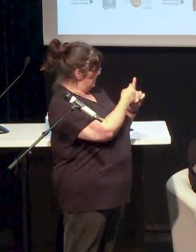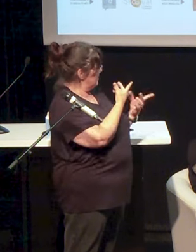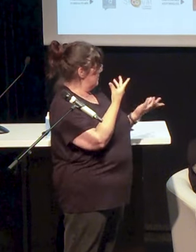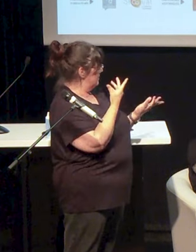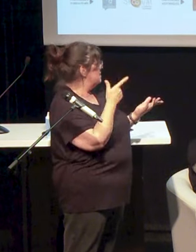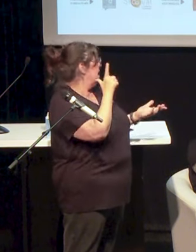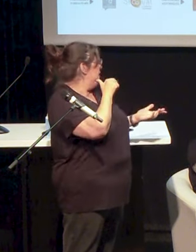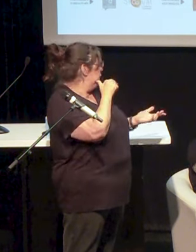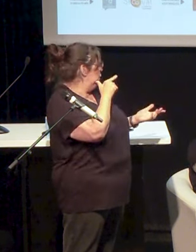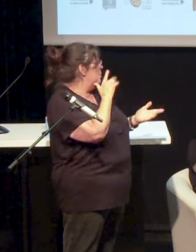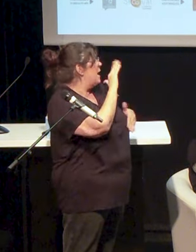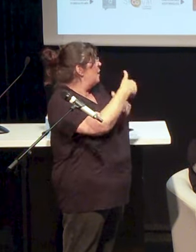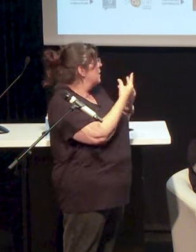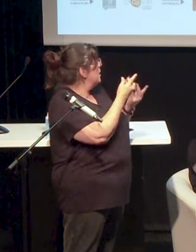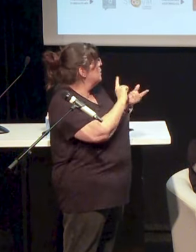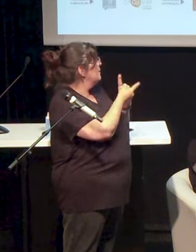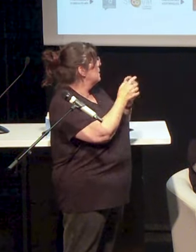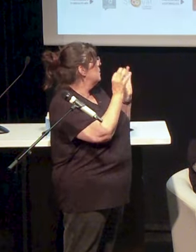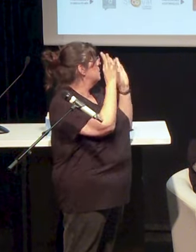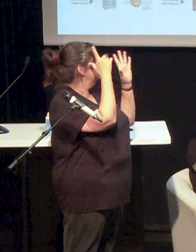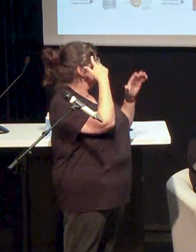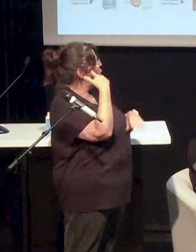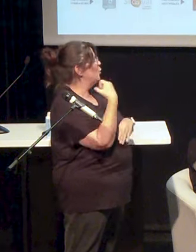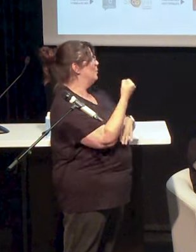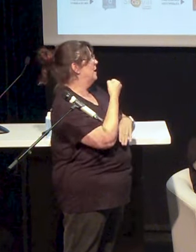après, ça devient implicite. Et donc, effectivement,